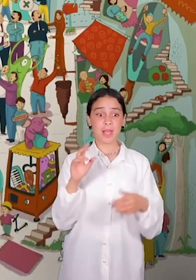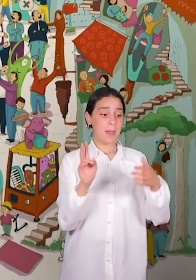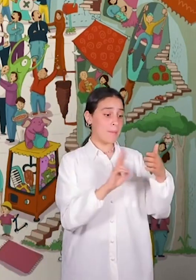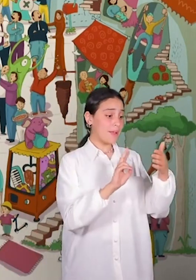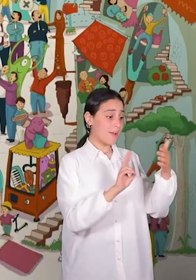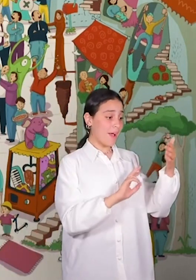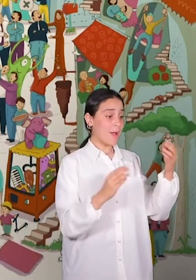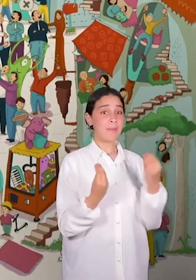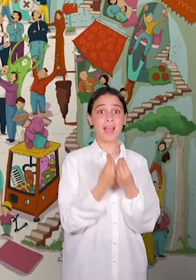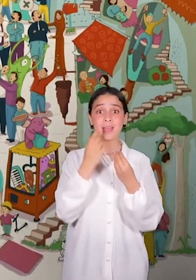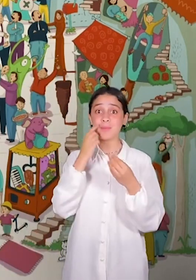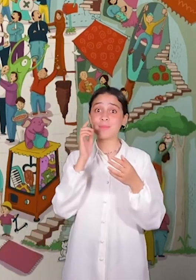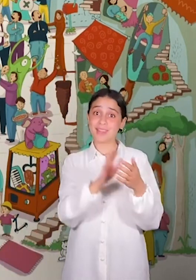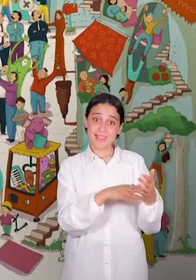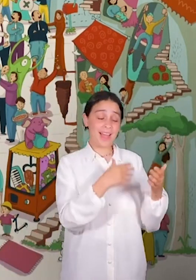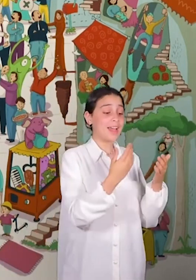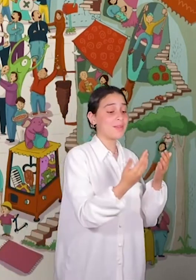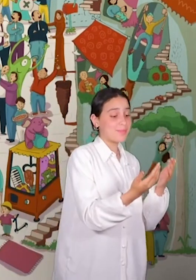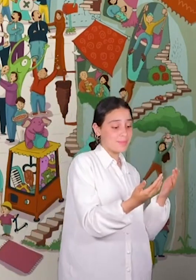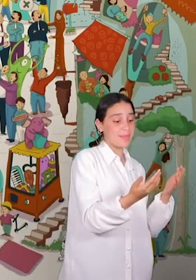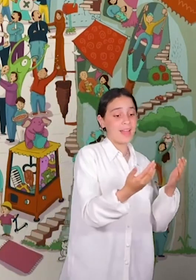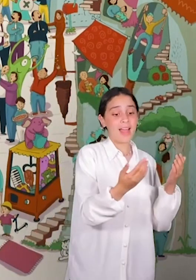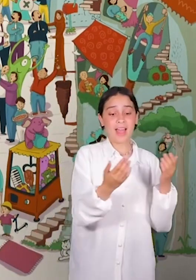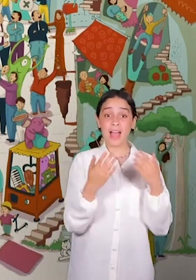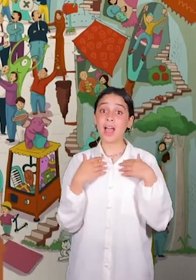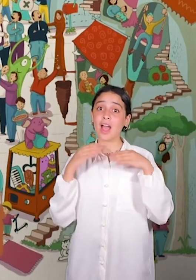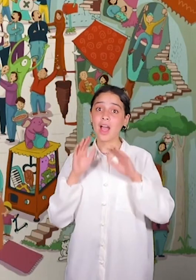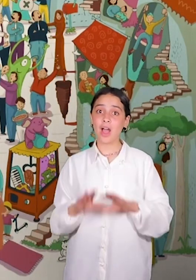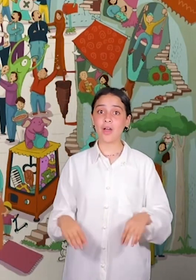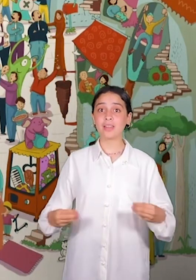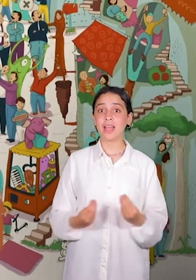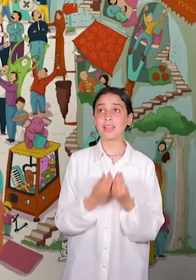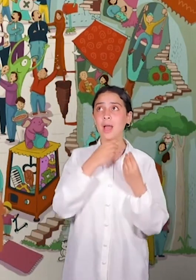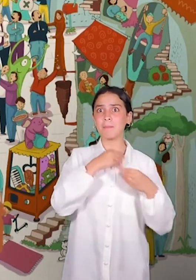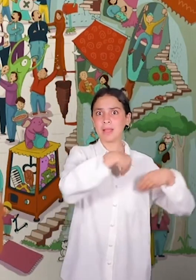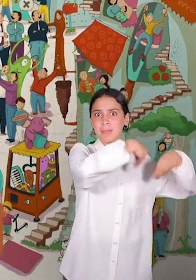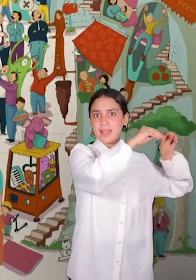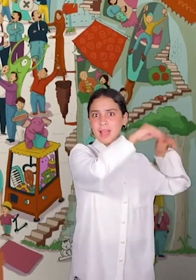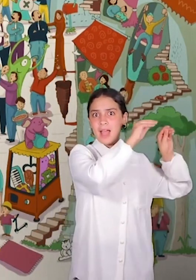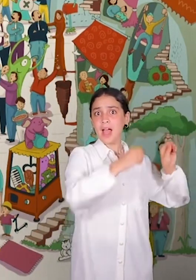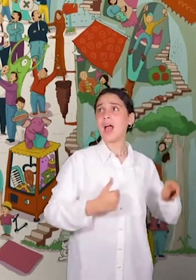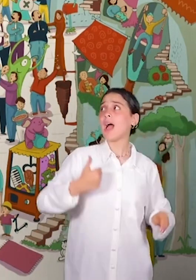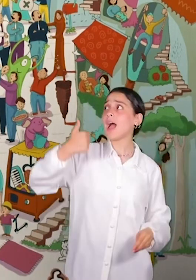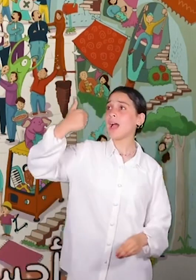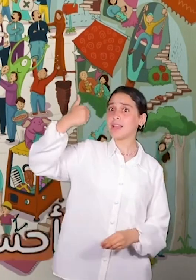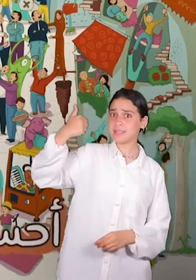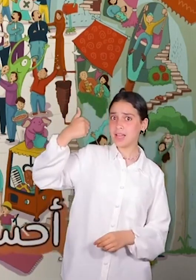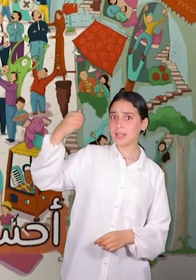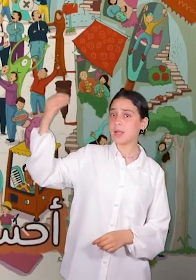العربي بقره مع إم كتب أقعد عند عم البيع